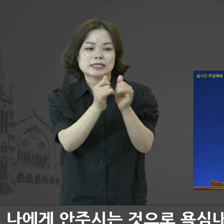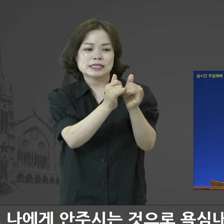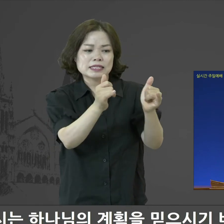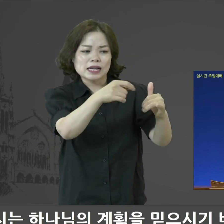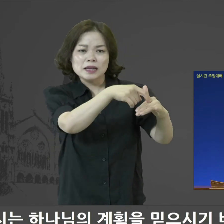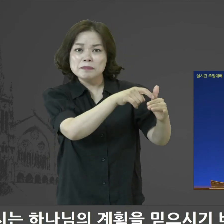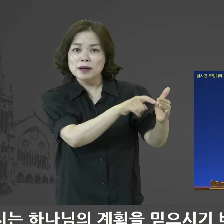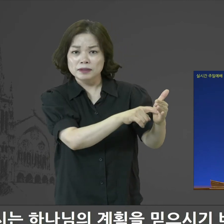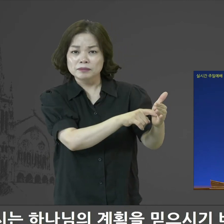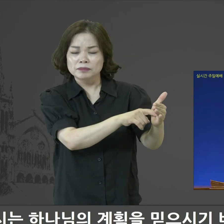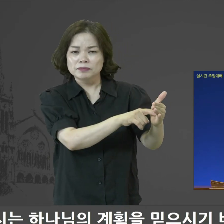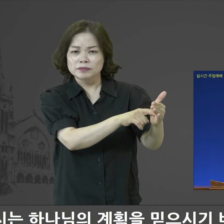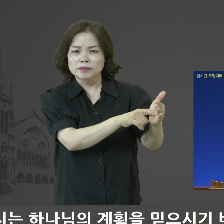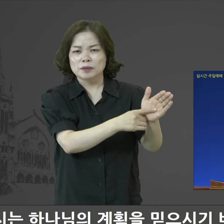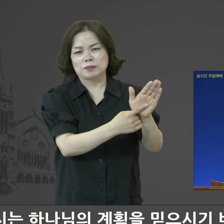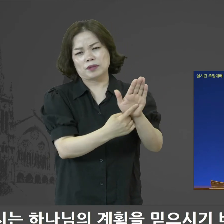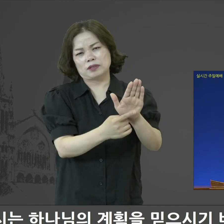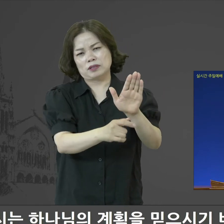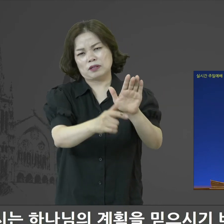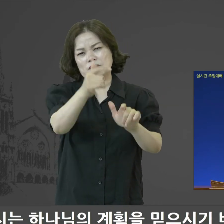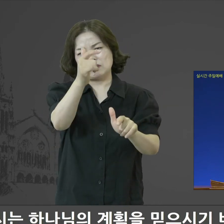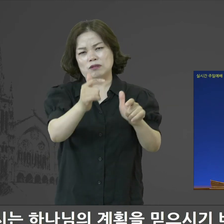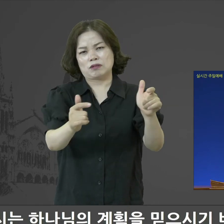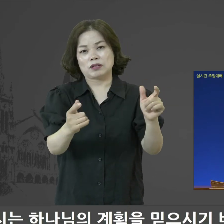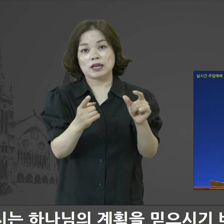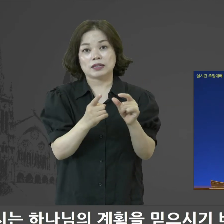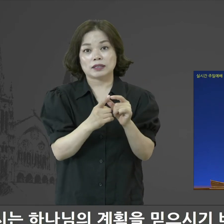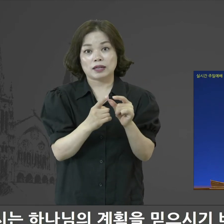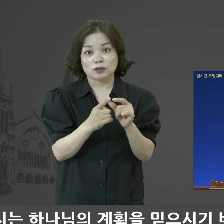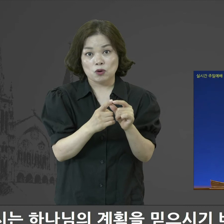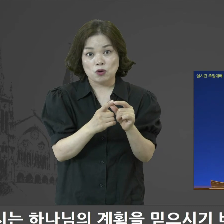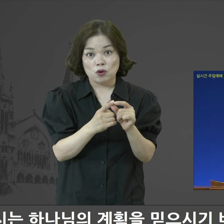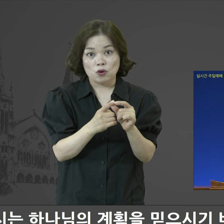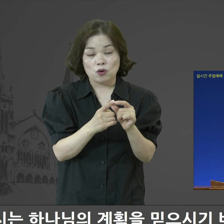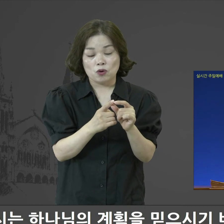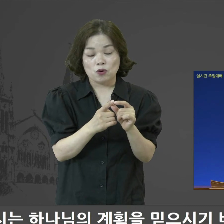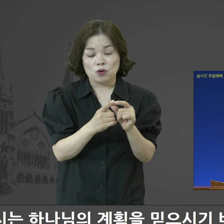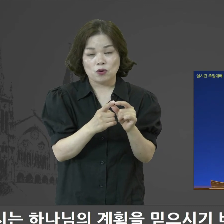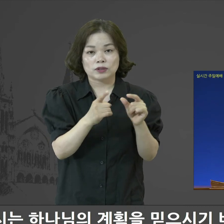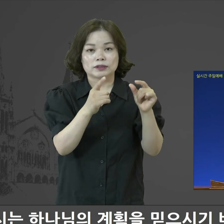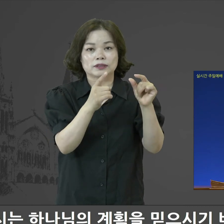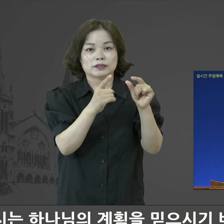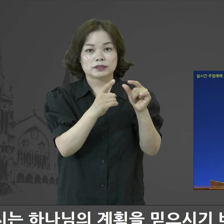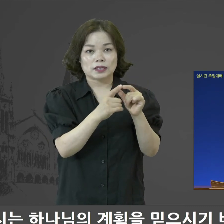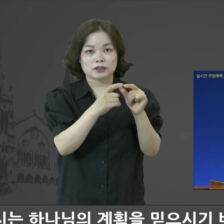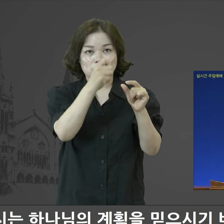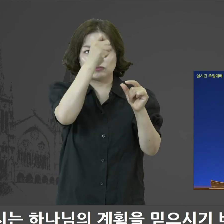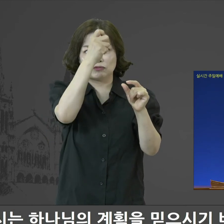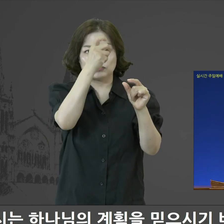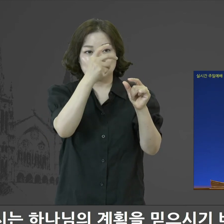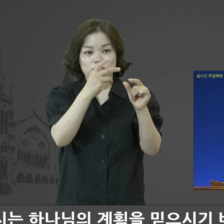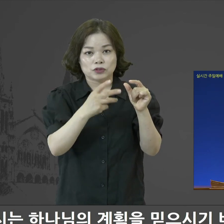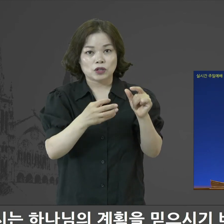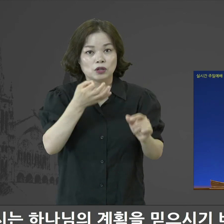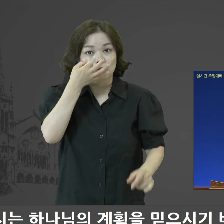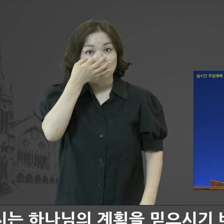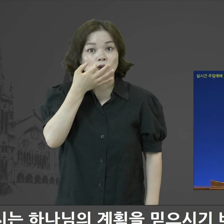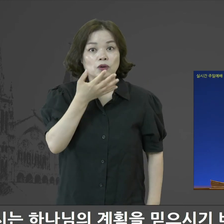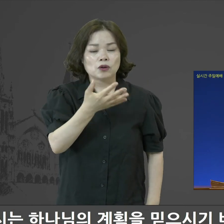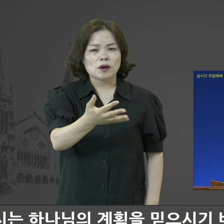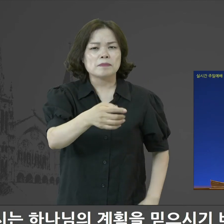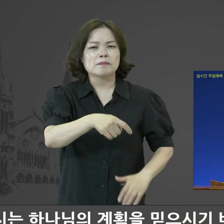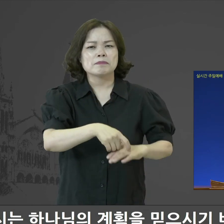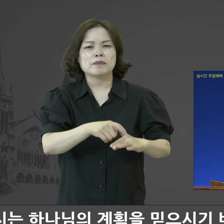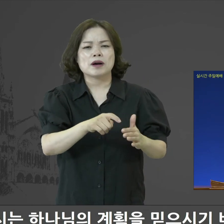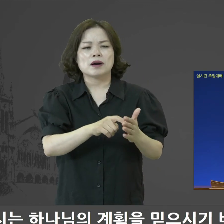인간의 마음을 표현하는 여러 개의 단어들, 이 단어들을 쭉 보여주면서